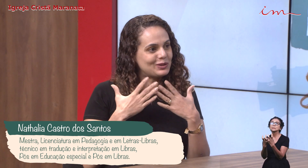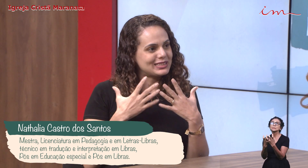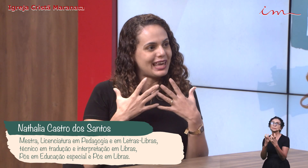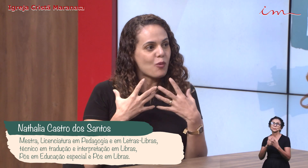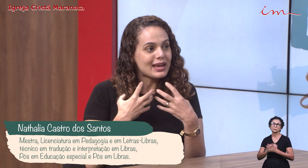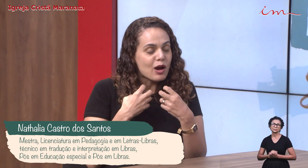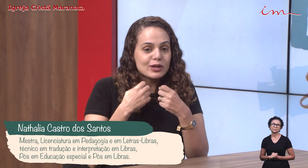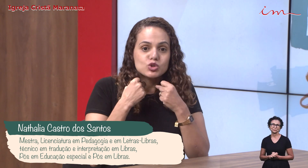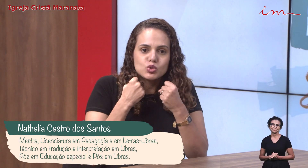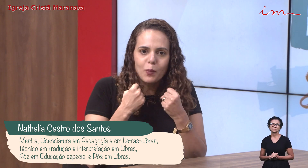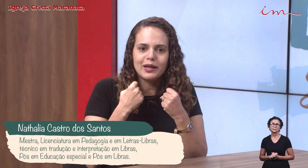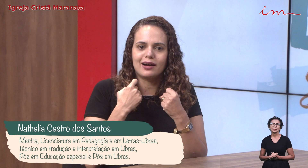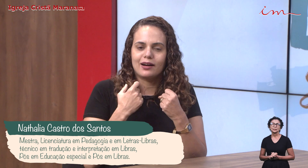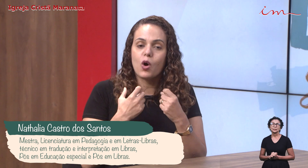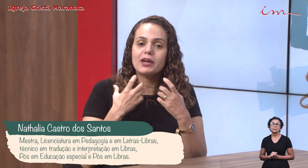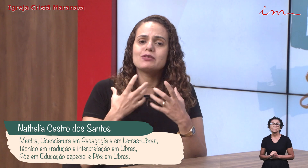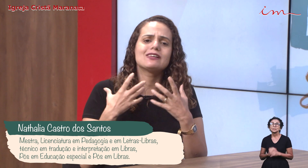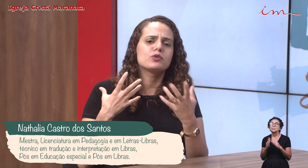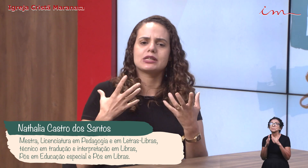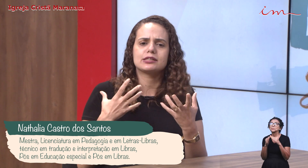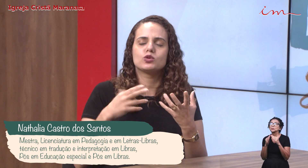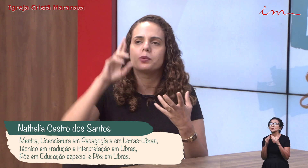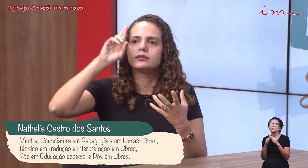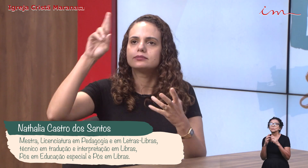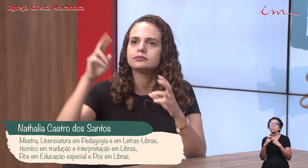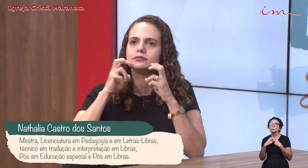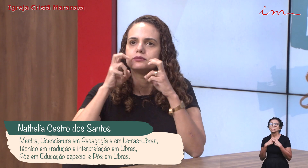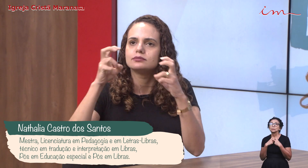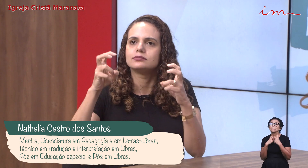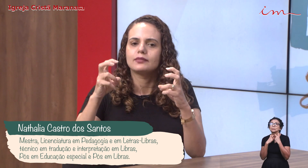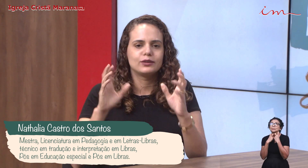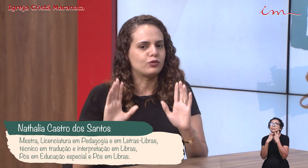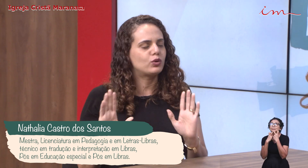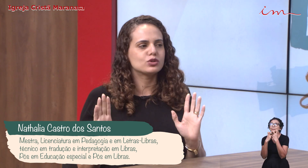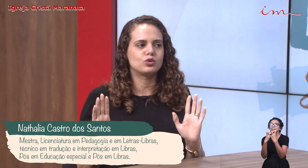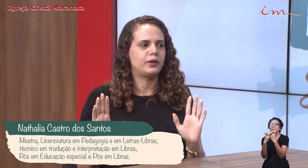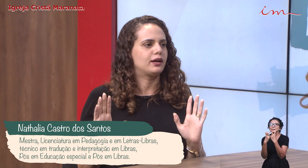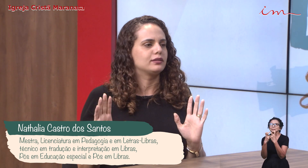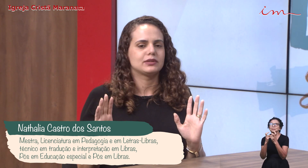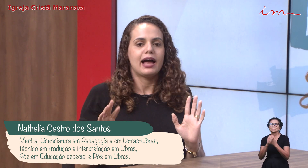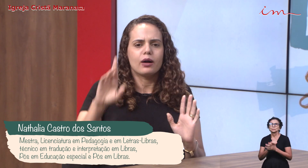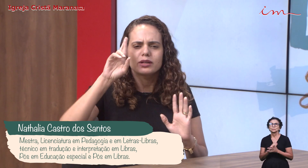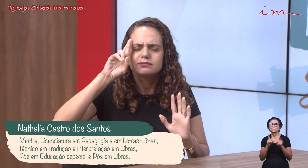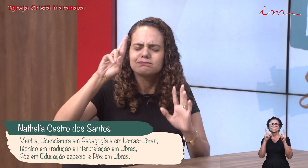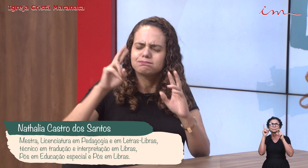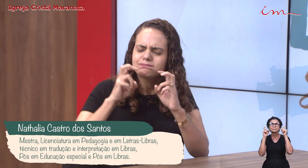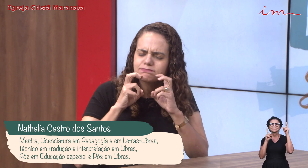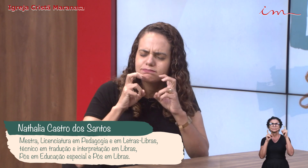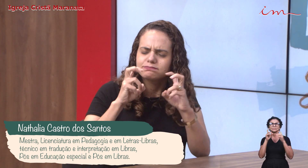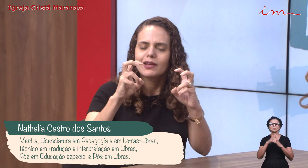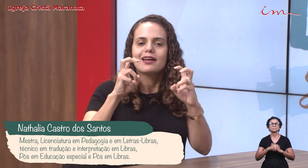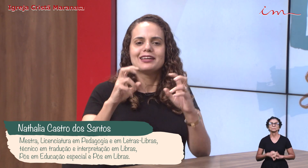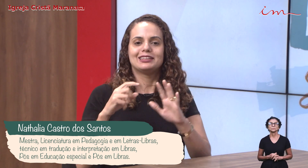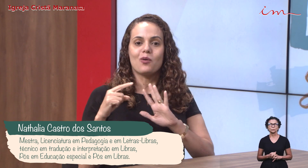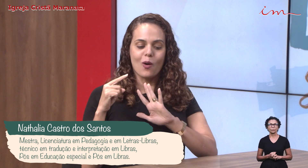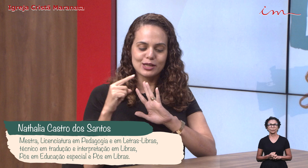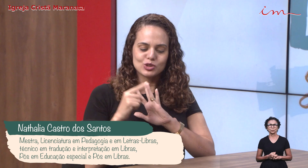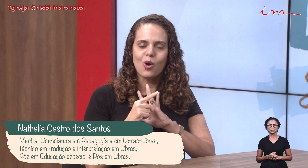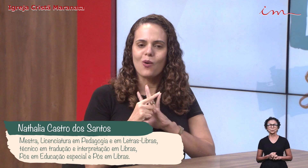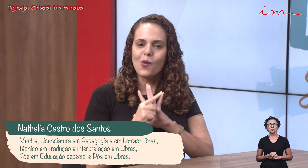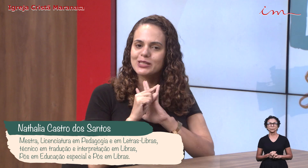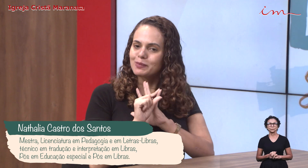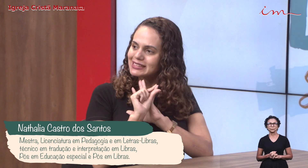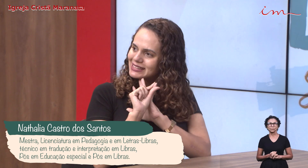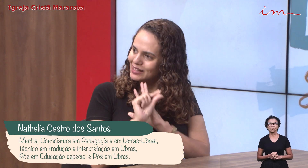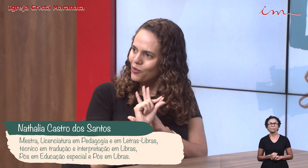Sabe? Então, assim, é uma súplica. Como é que você vai mostrar essa súplica? Não ficou súplica. Não ficou. Agora, então, olha